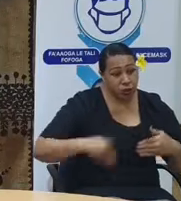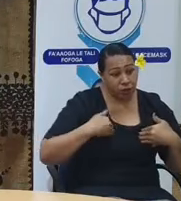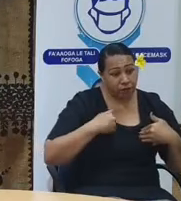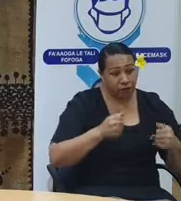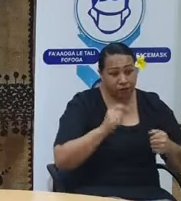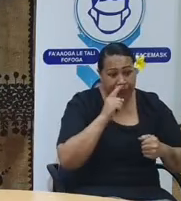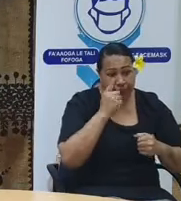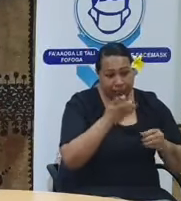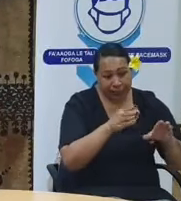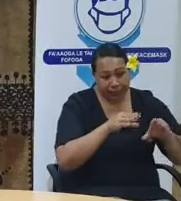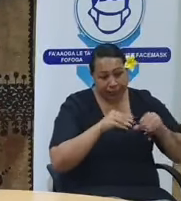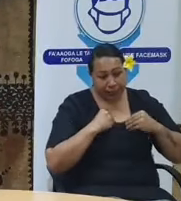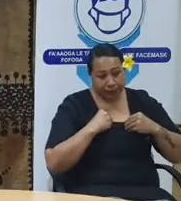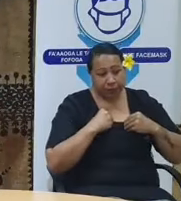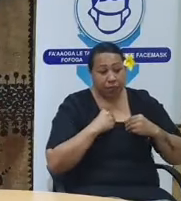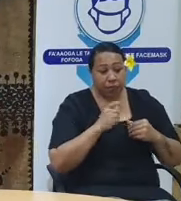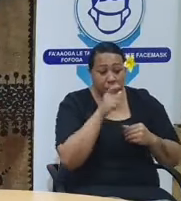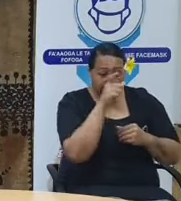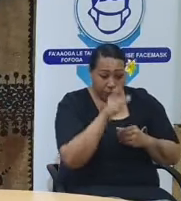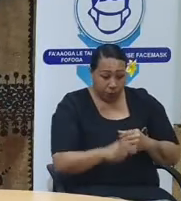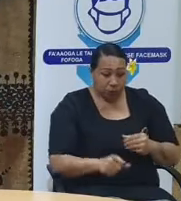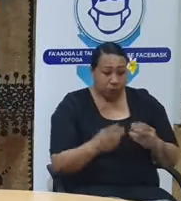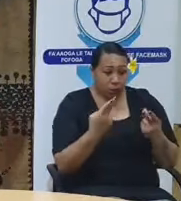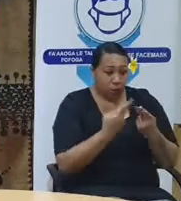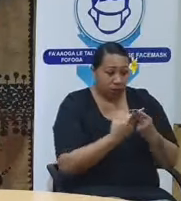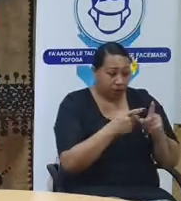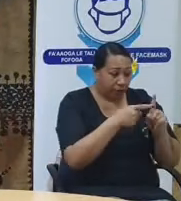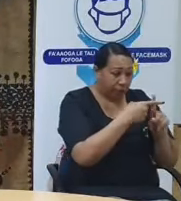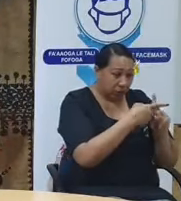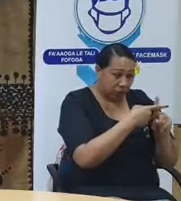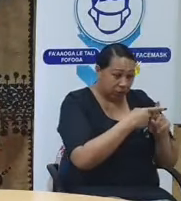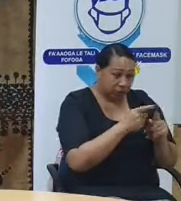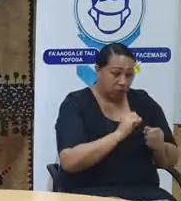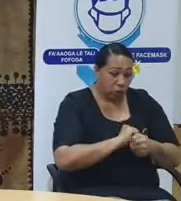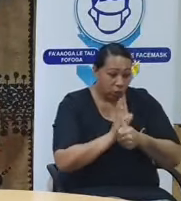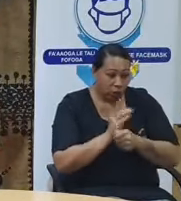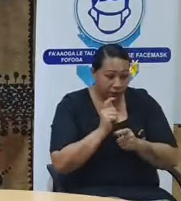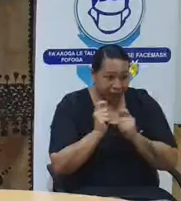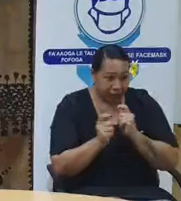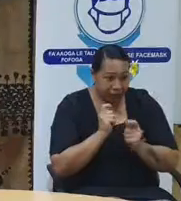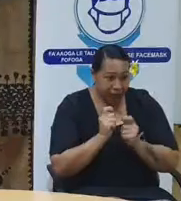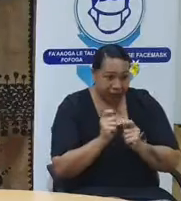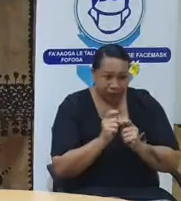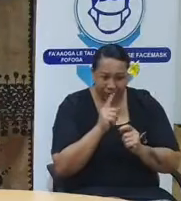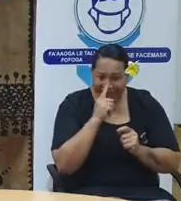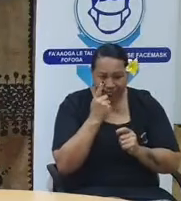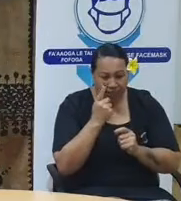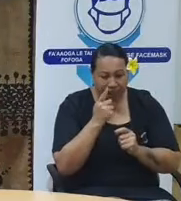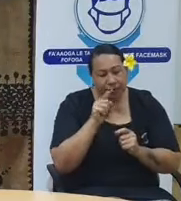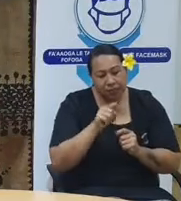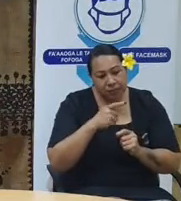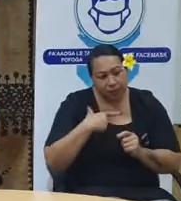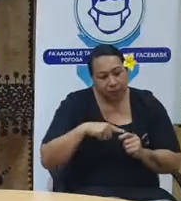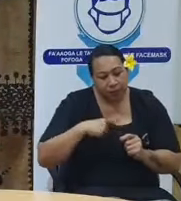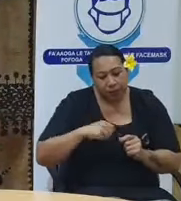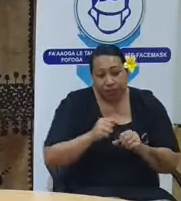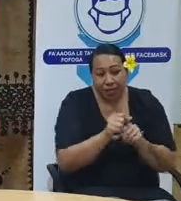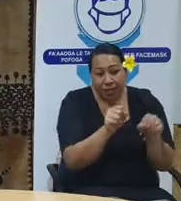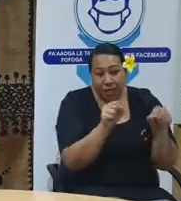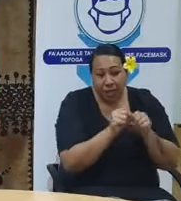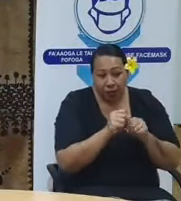commit on a substance that it turned with a positive COVID test ma ole ole malu de na tanto pui puinga ia olo ia